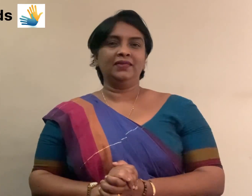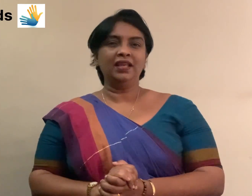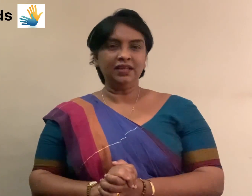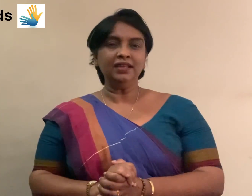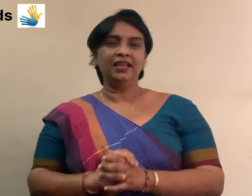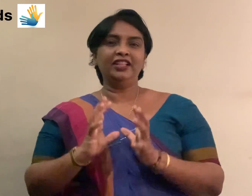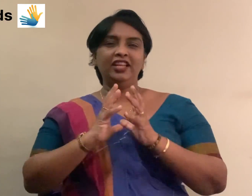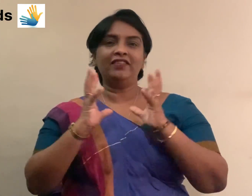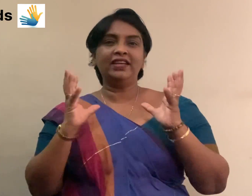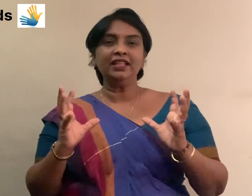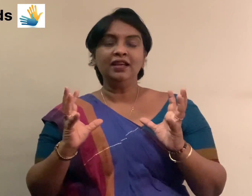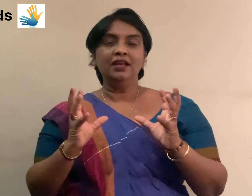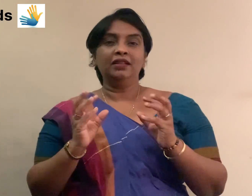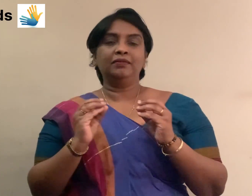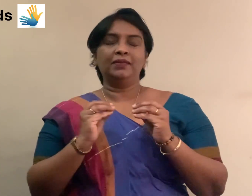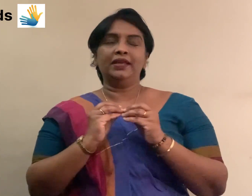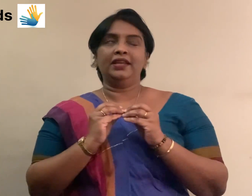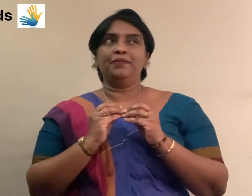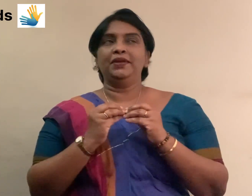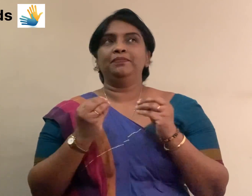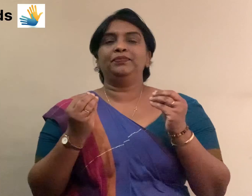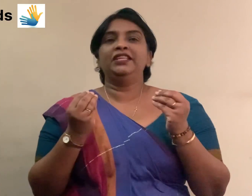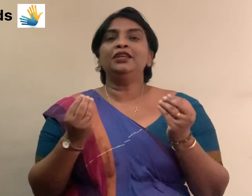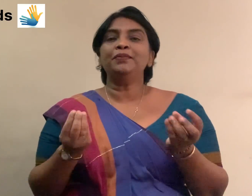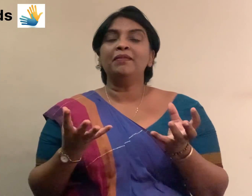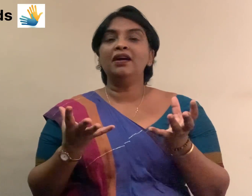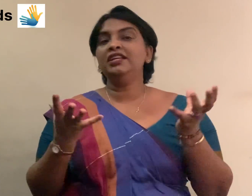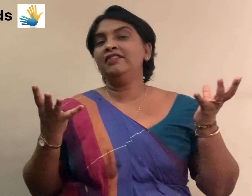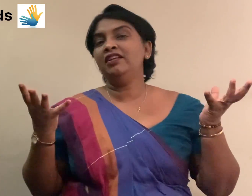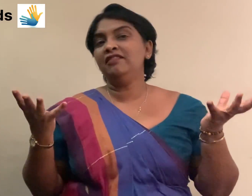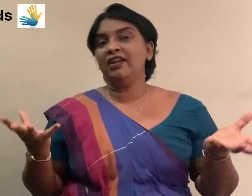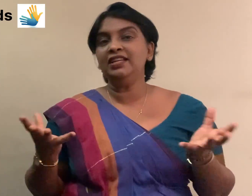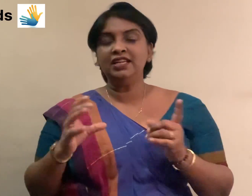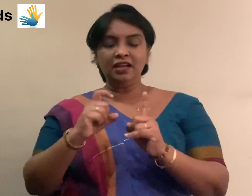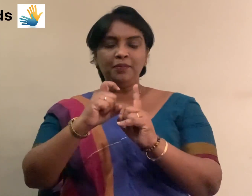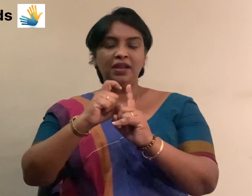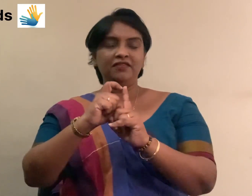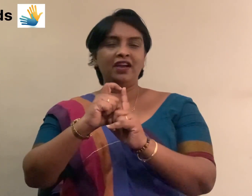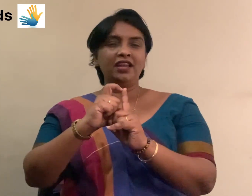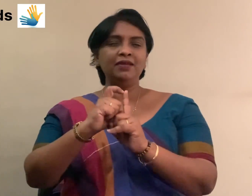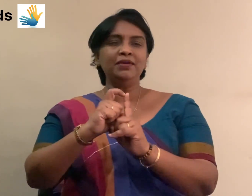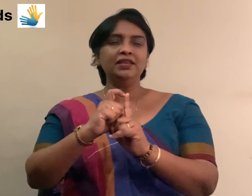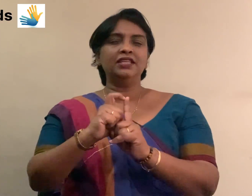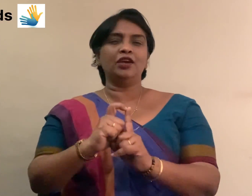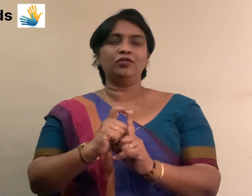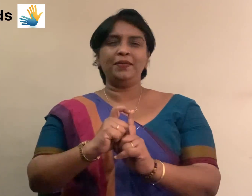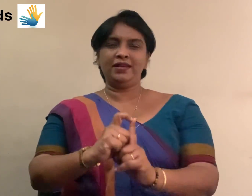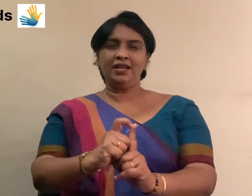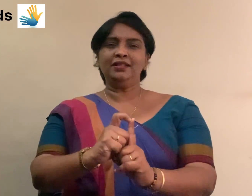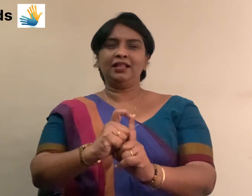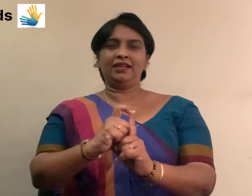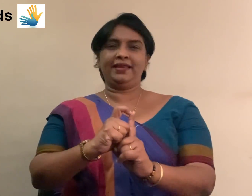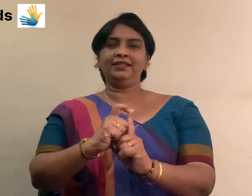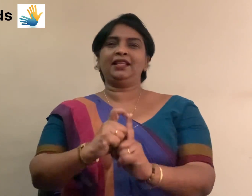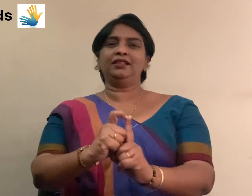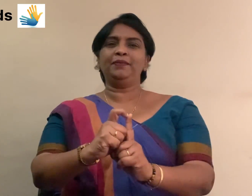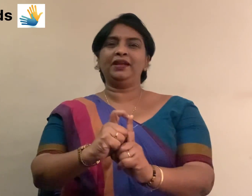හරි? ඉතින් ඒ වගේ අපි තියෙන ප්‍රමාණයට වැඩි නම් අපි අනිවාර්යයෙන් මේ ඩී අකුර පෙන්නලා අර ඒක තද කරලා